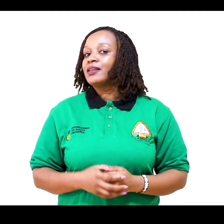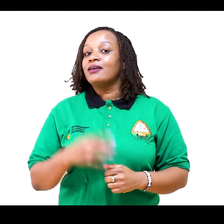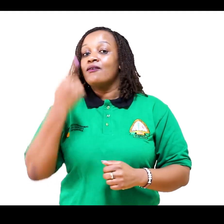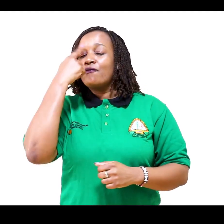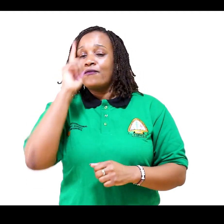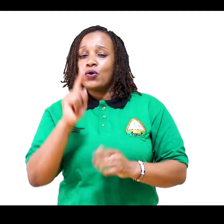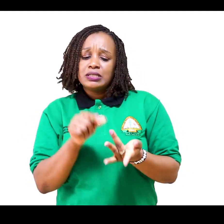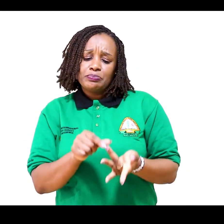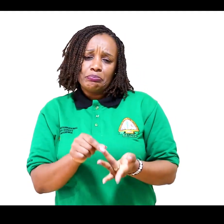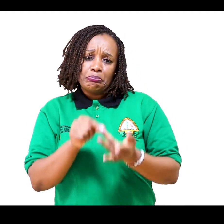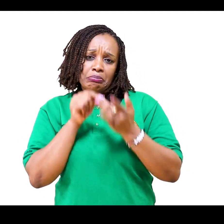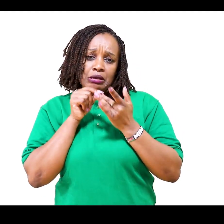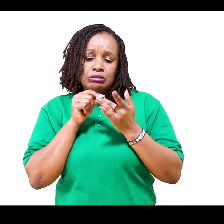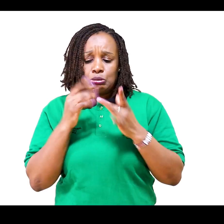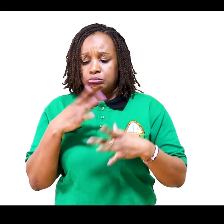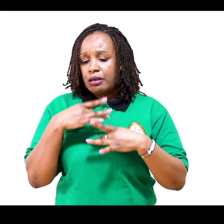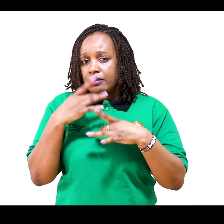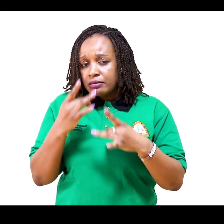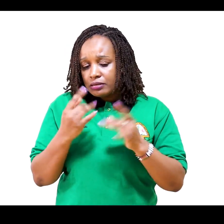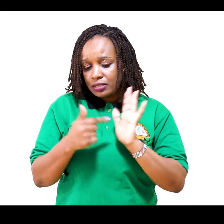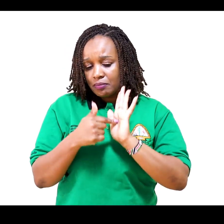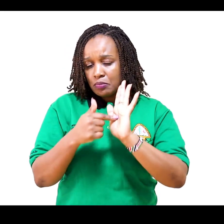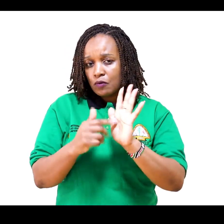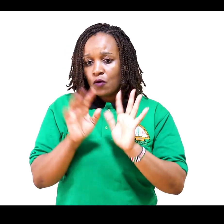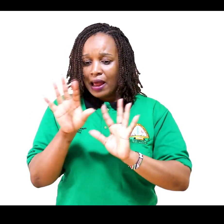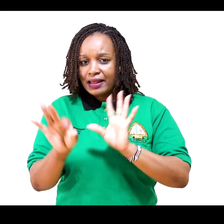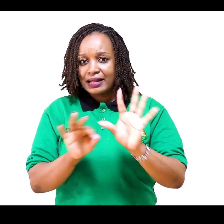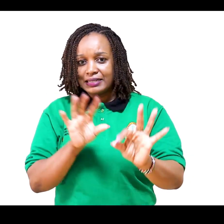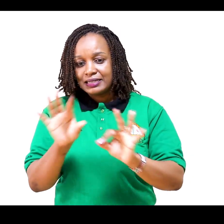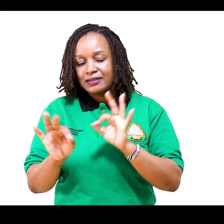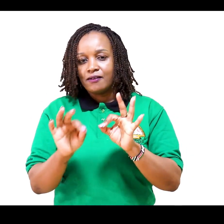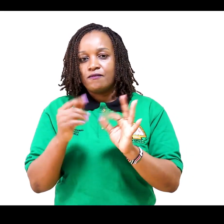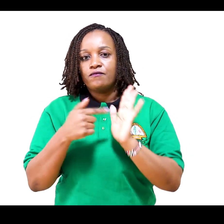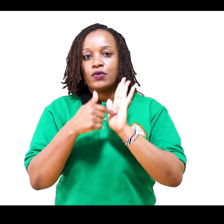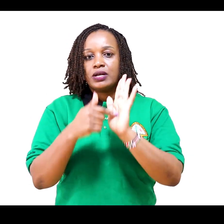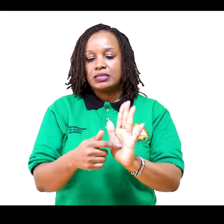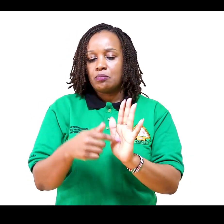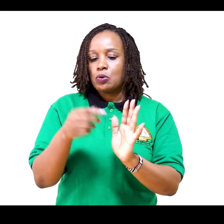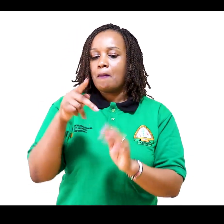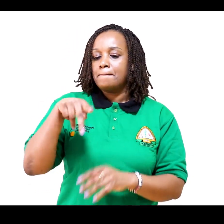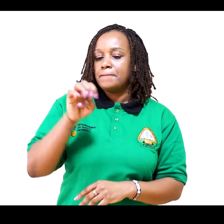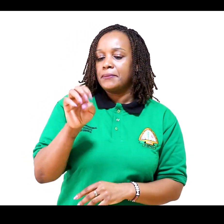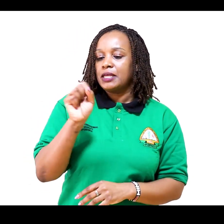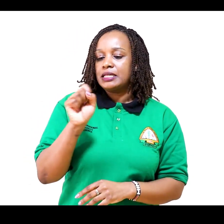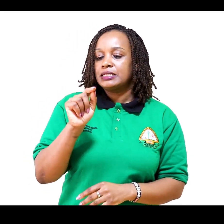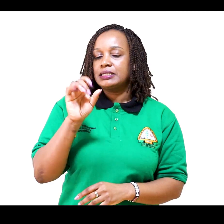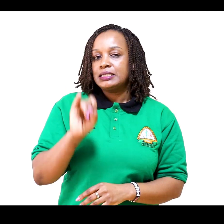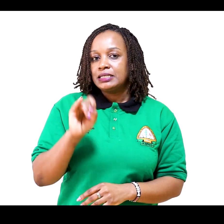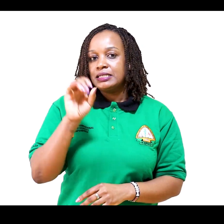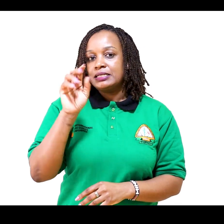Kwa sampuli za maslahi maalumu kwa uchanganuzi, yani mabaki ya viuatilifu, metali nzito